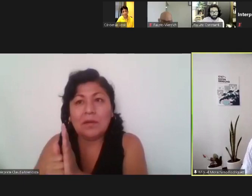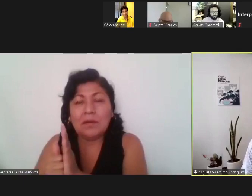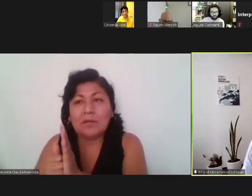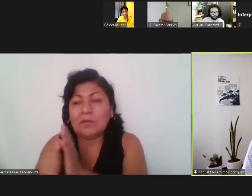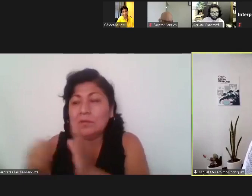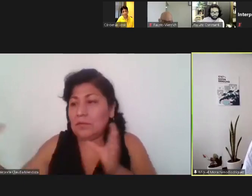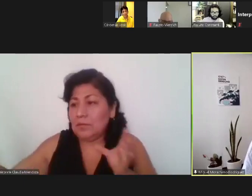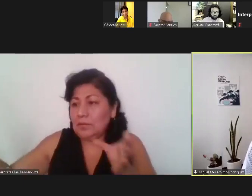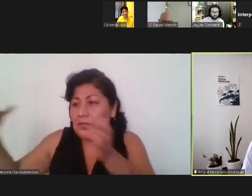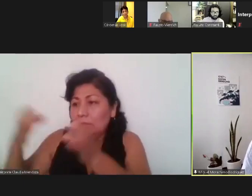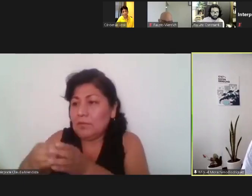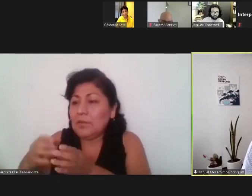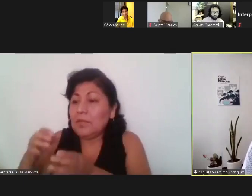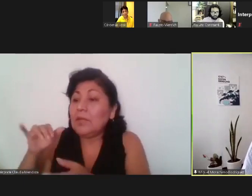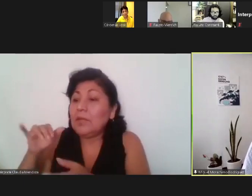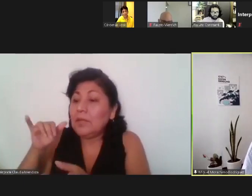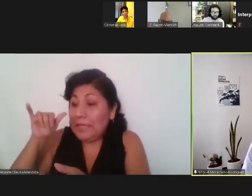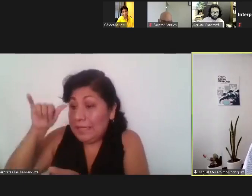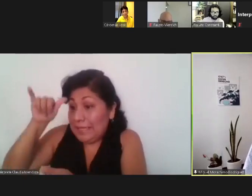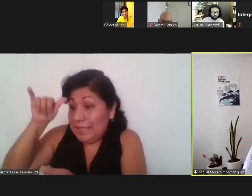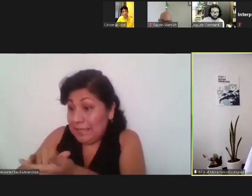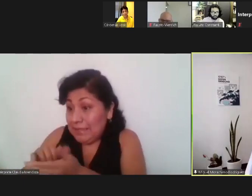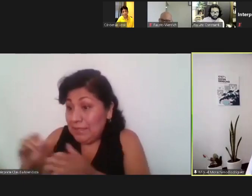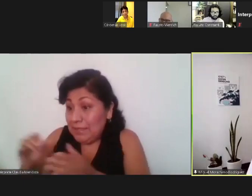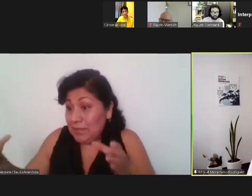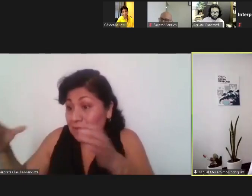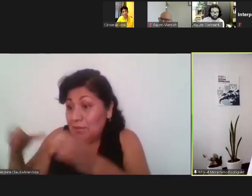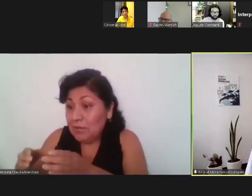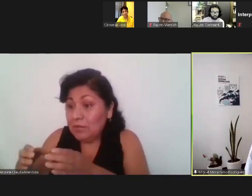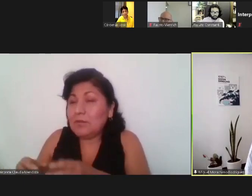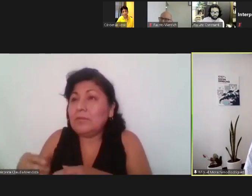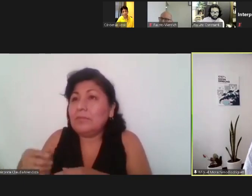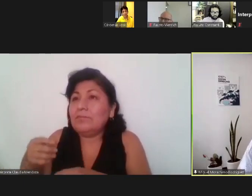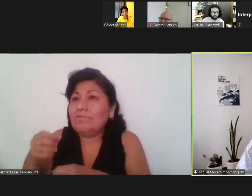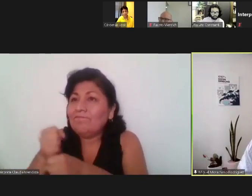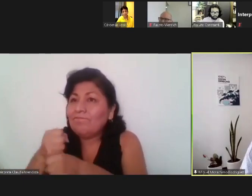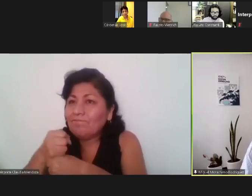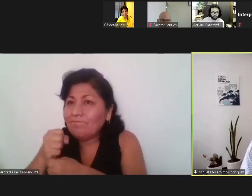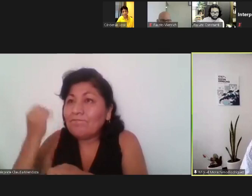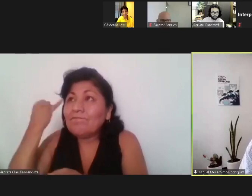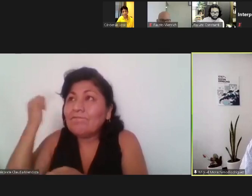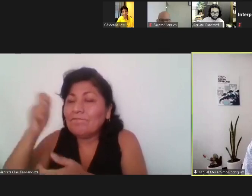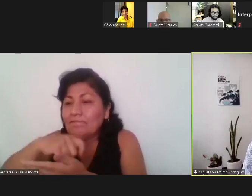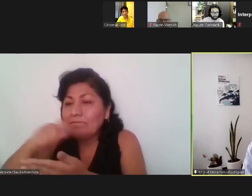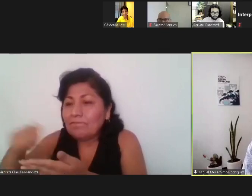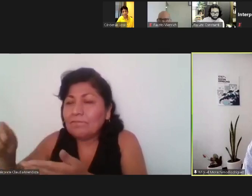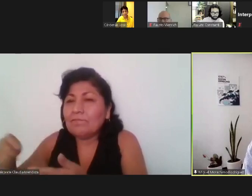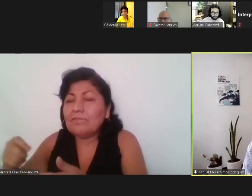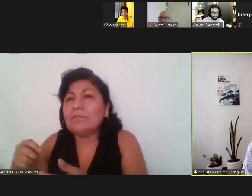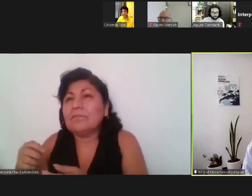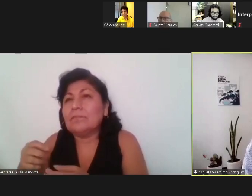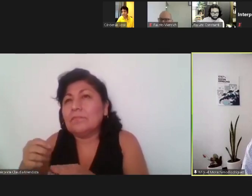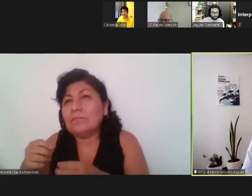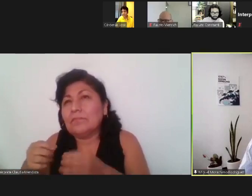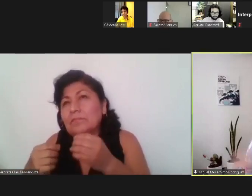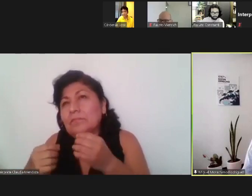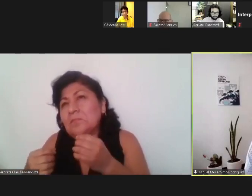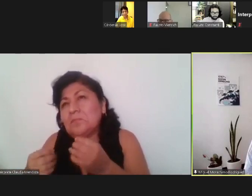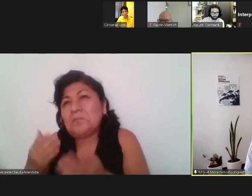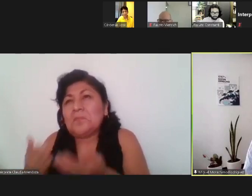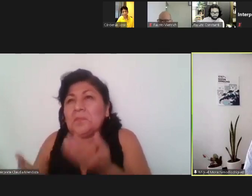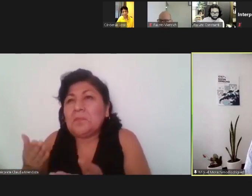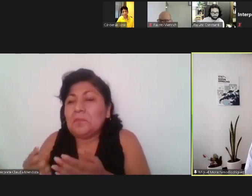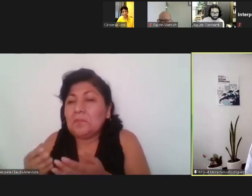set de licencias estándar, un set de licencias estándar que está inspirado en cómo funciona también, por ejemplo, el software libre, que tiene sus